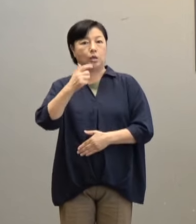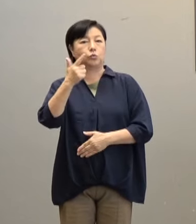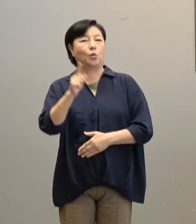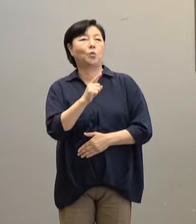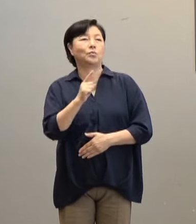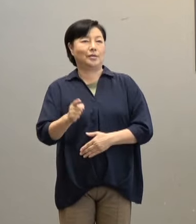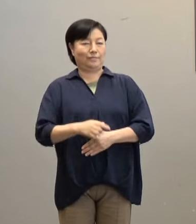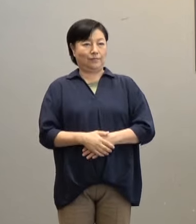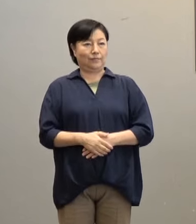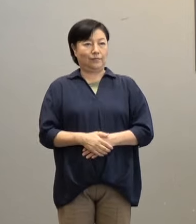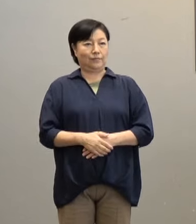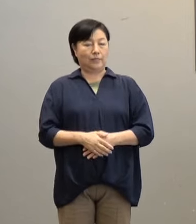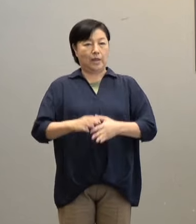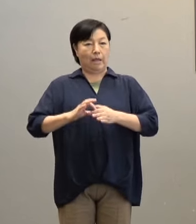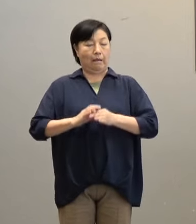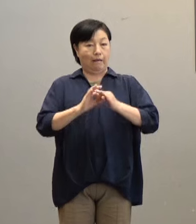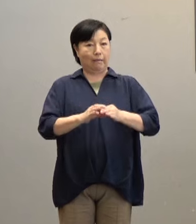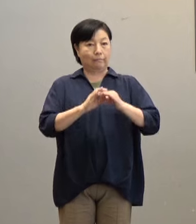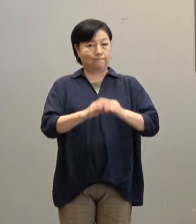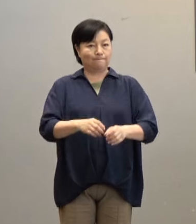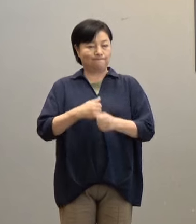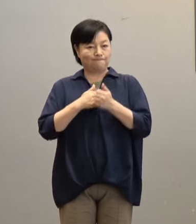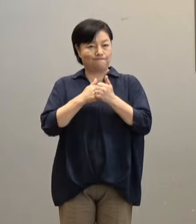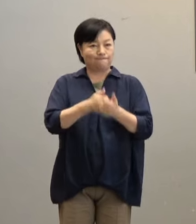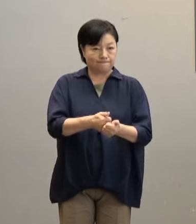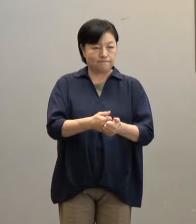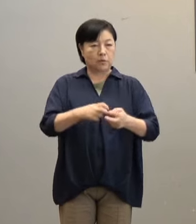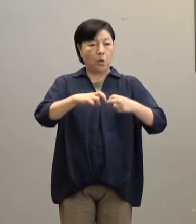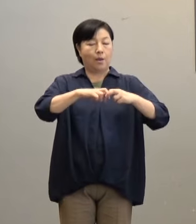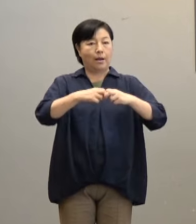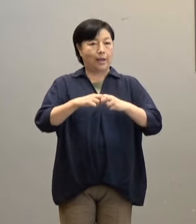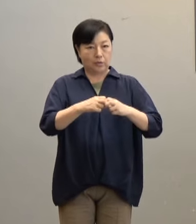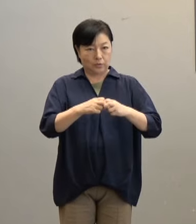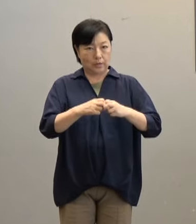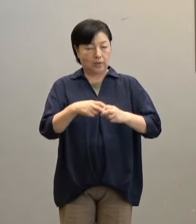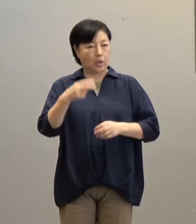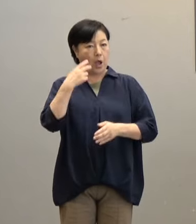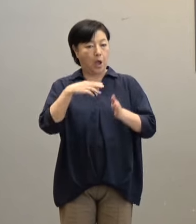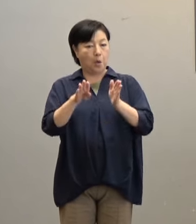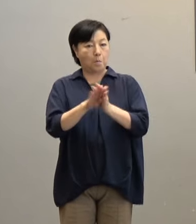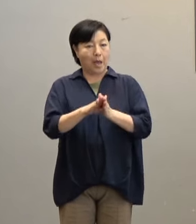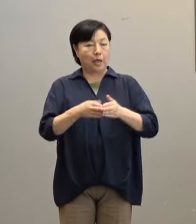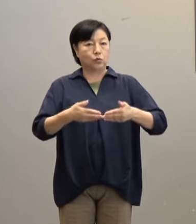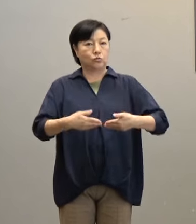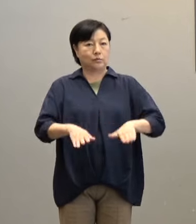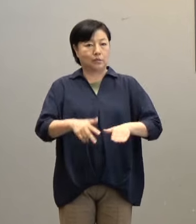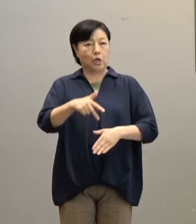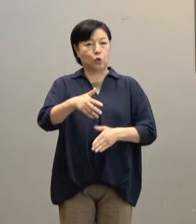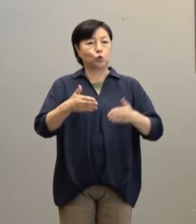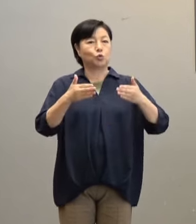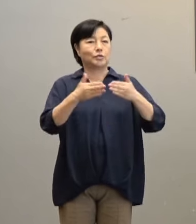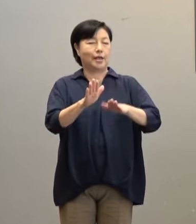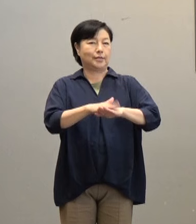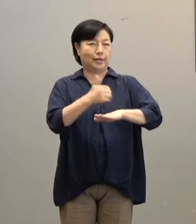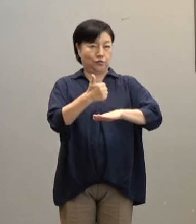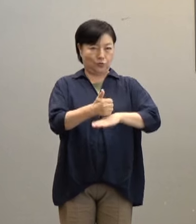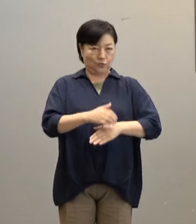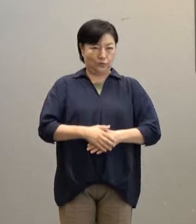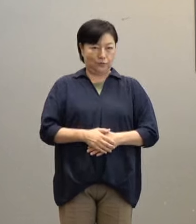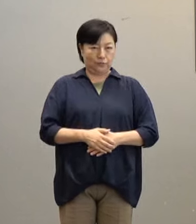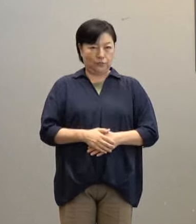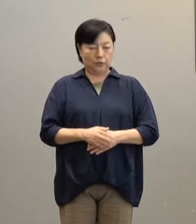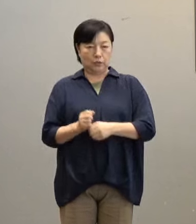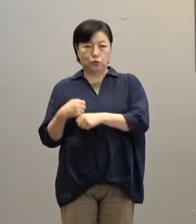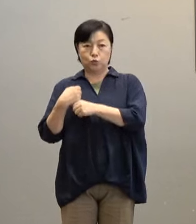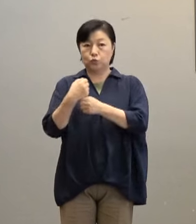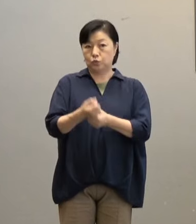。連覇のかかる選手ではレスリングで松戸市出身の須崎優衣選手、柔